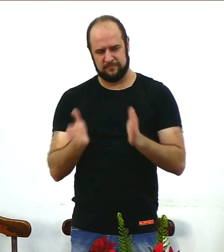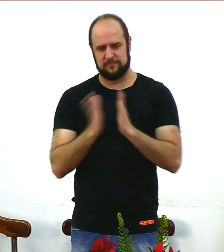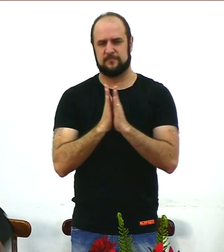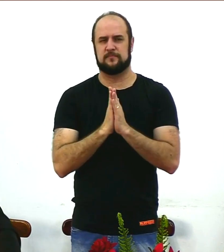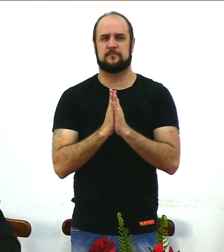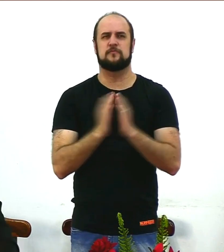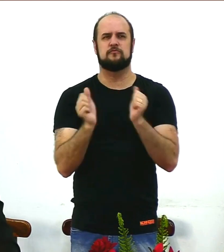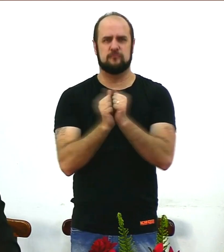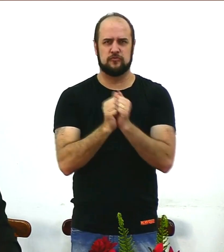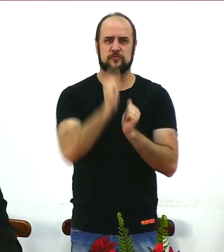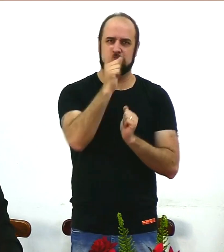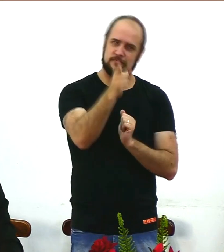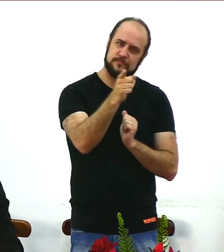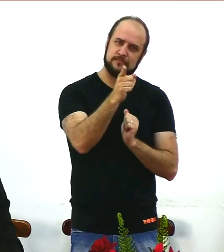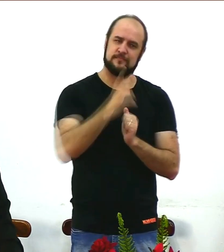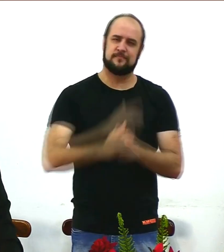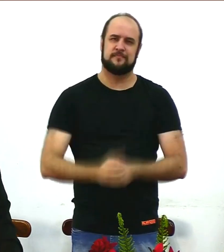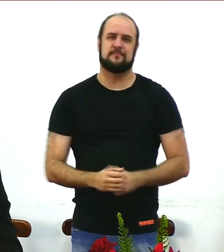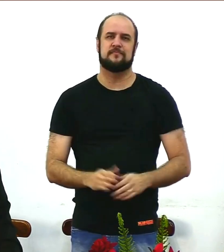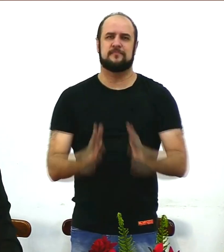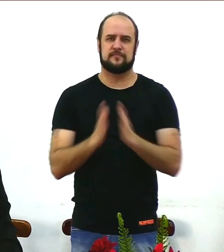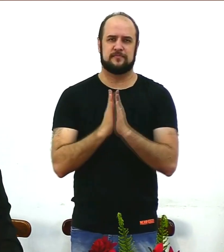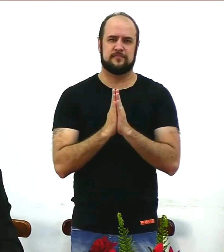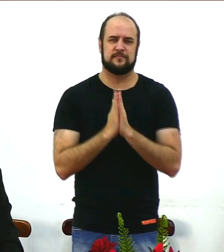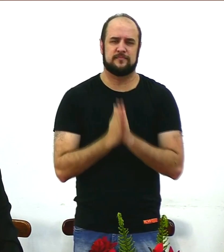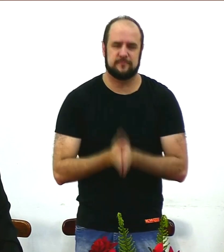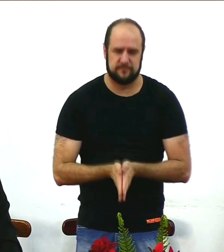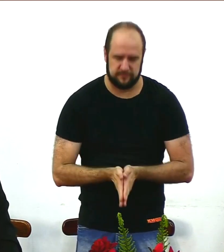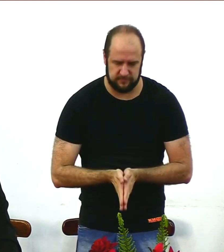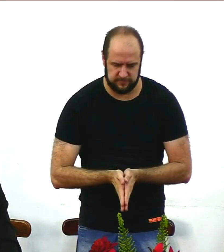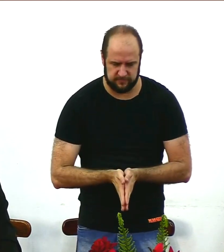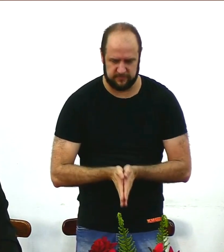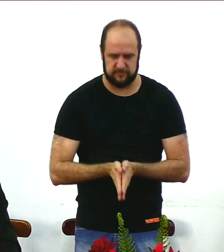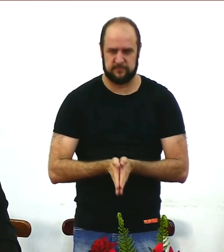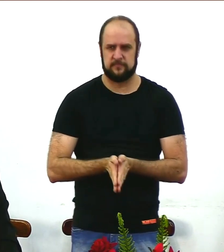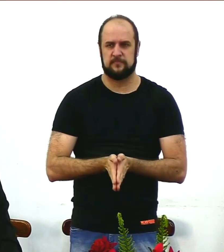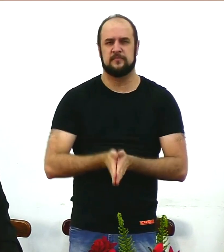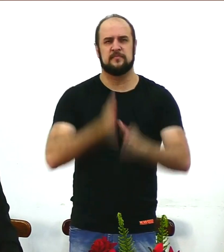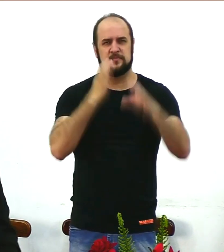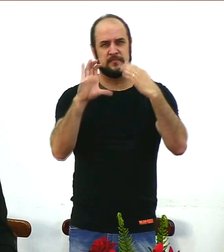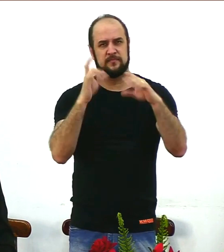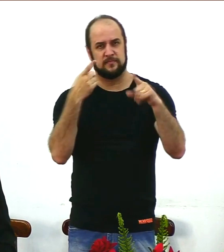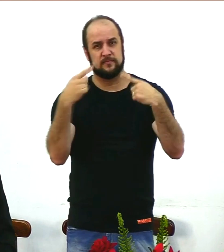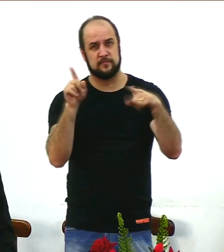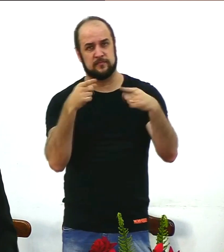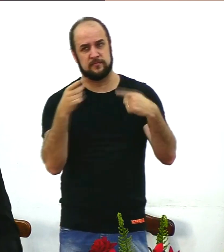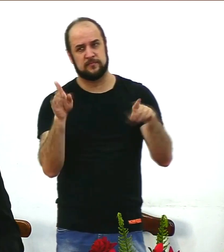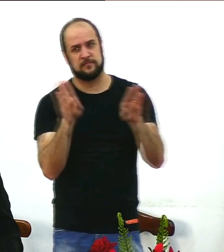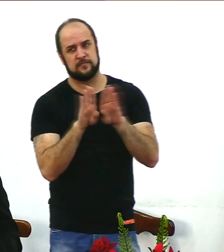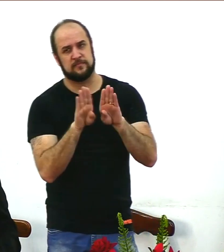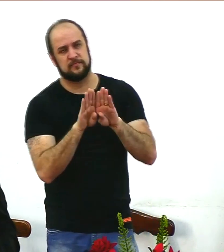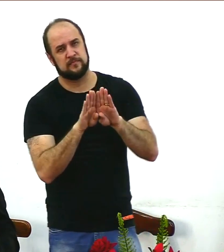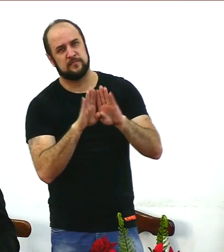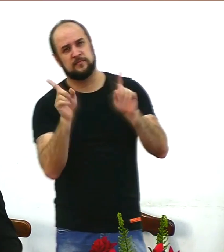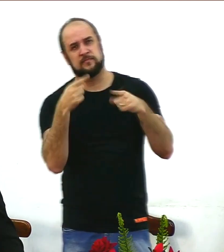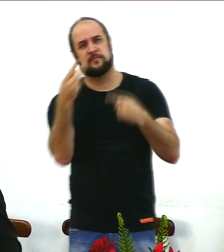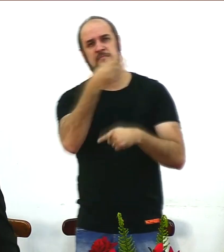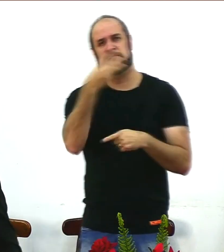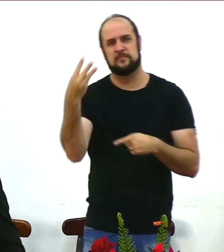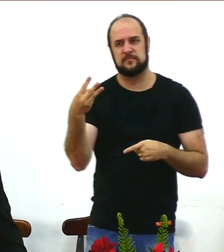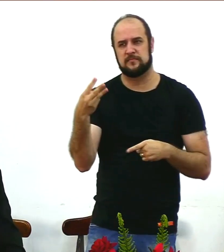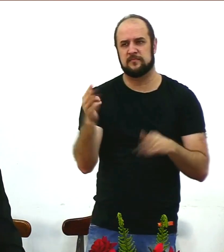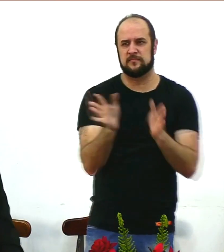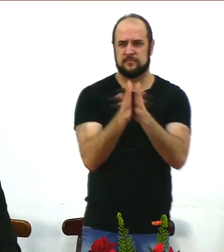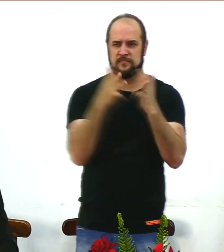dela. Mas vamos atravessar este momento. Isso não é só palavra de ânimo, não. Isso é uma palavra histórica. O povo de Deus